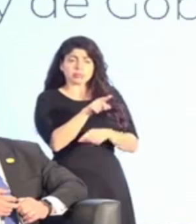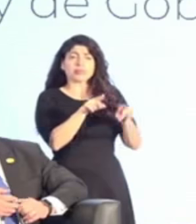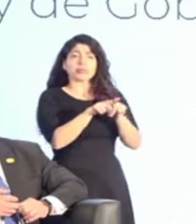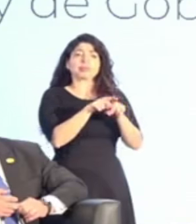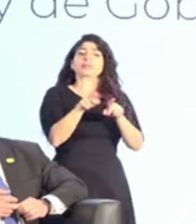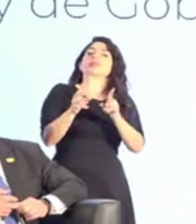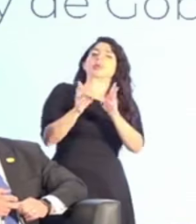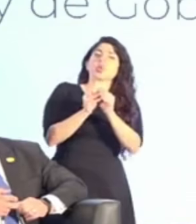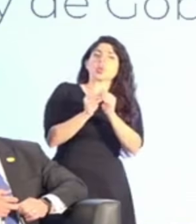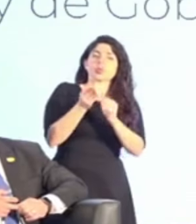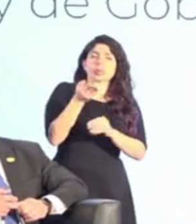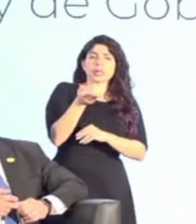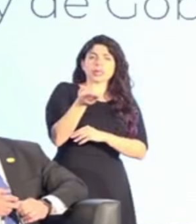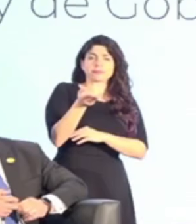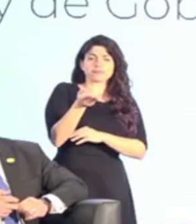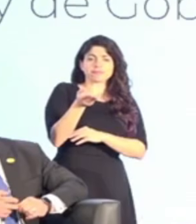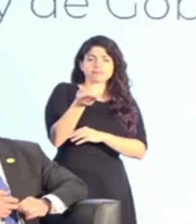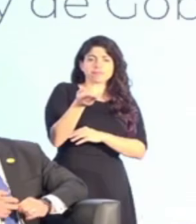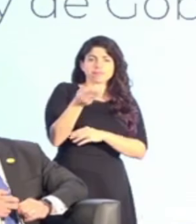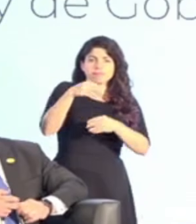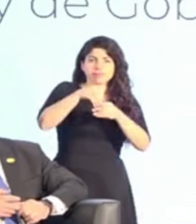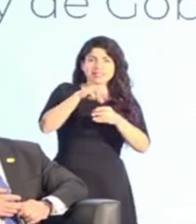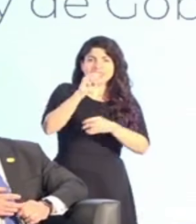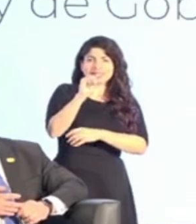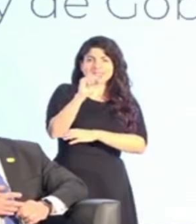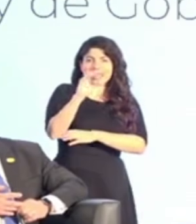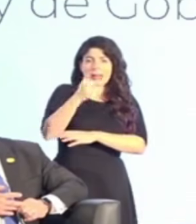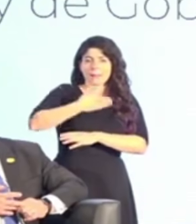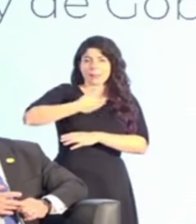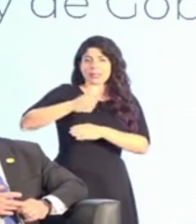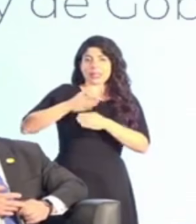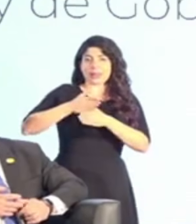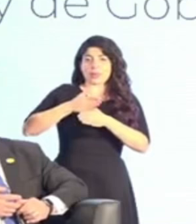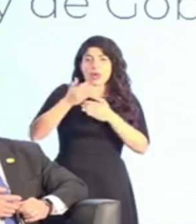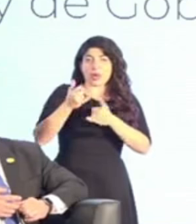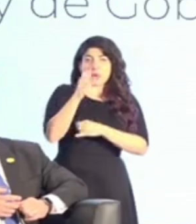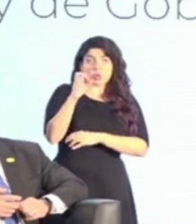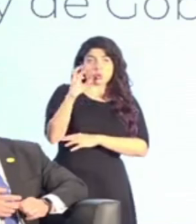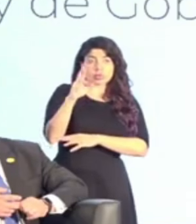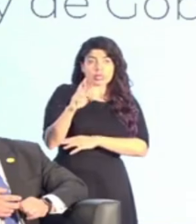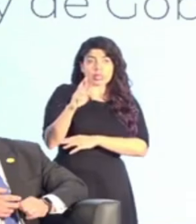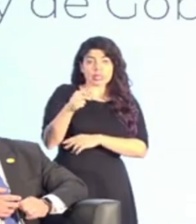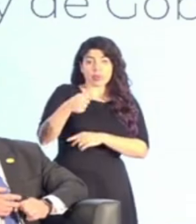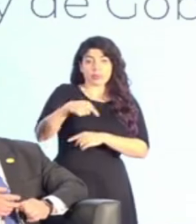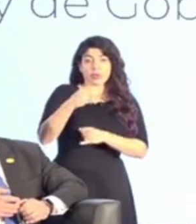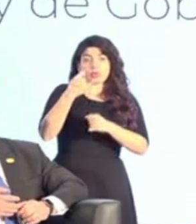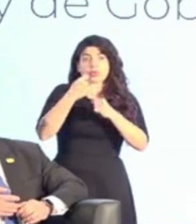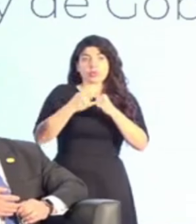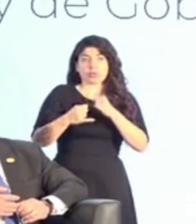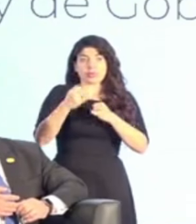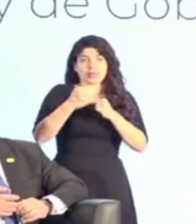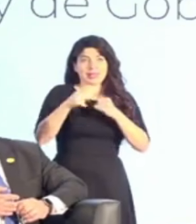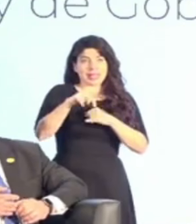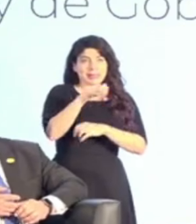la cumbre, dentro del marco de del SICA, la presidencia pro tempore que Costa Rica en pocos días va a dejar a final de